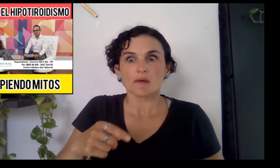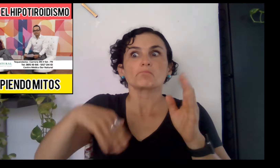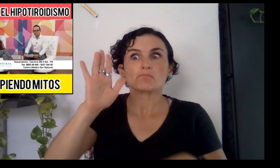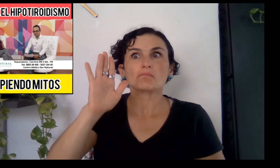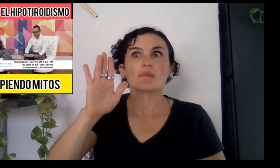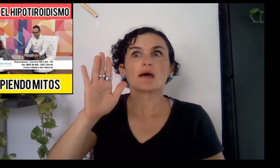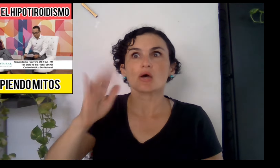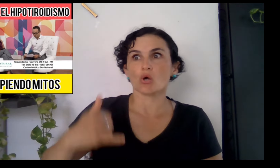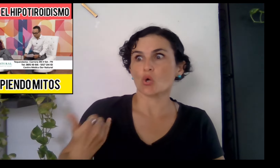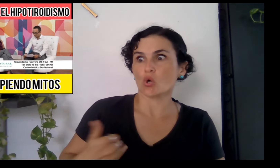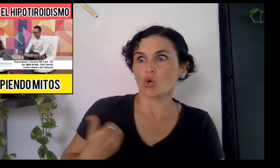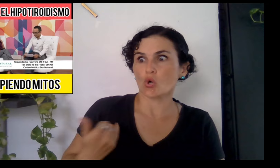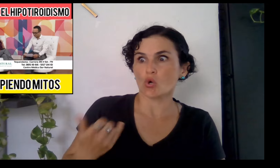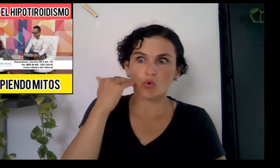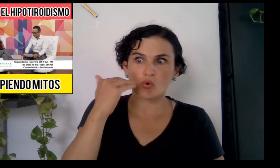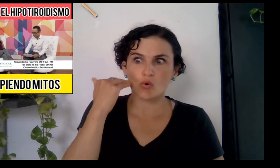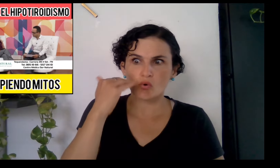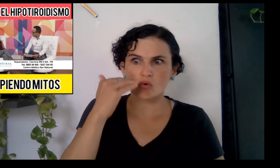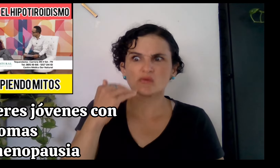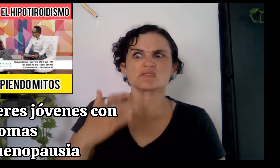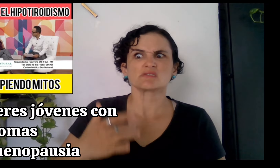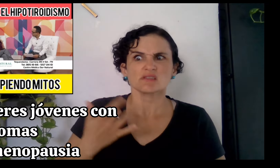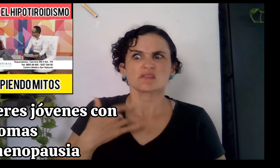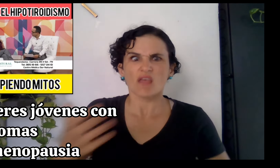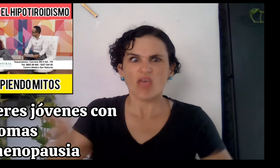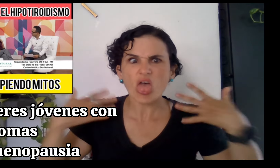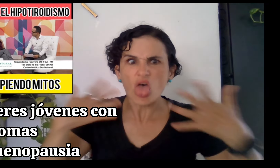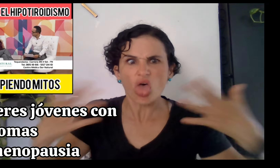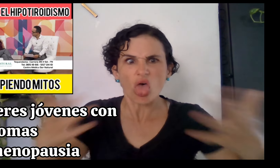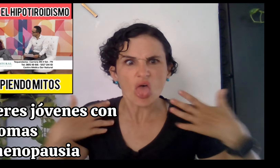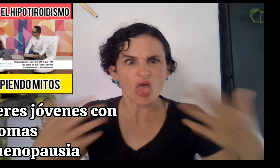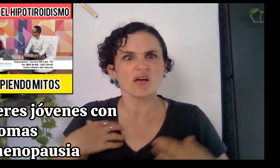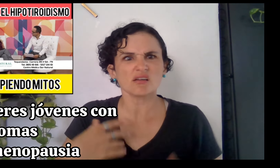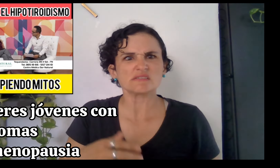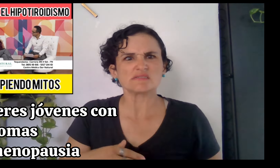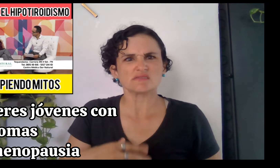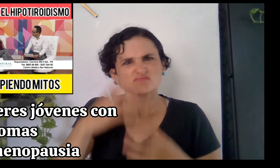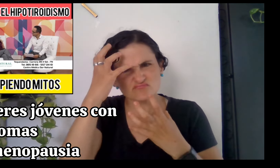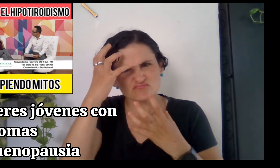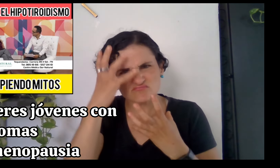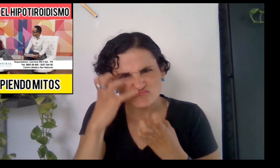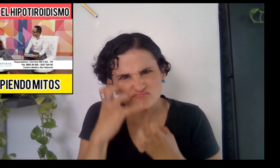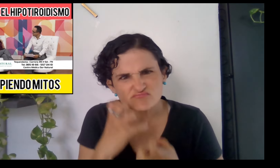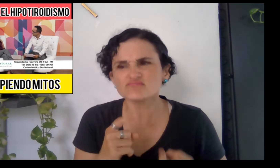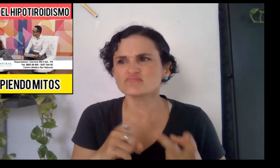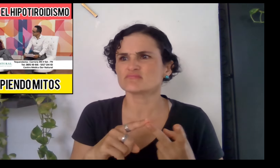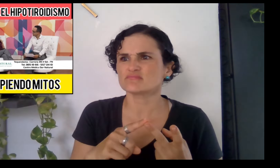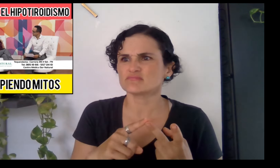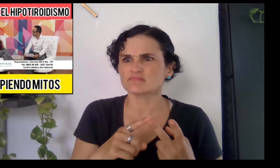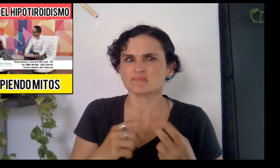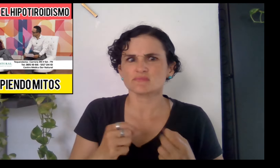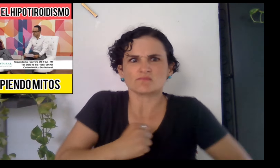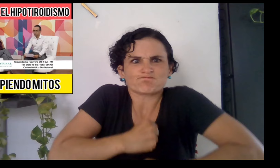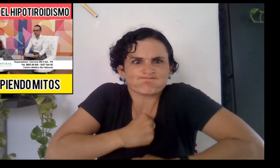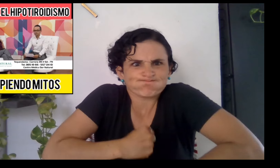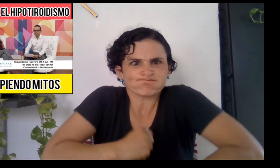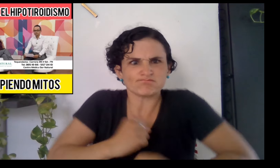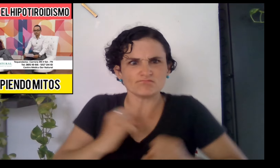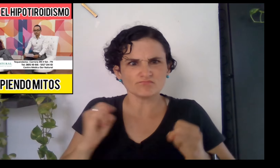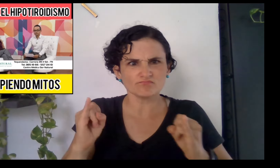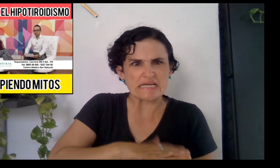de menopausia, aunque no estén todavía en edad de hacer menopausia, y hacer dificultad para perder peso, desórdenes durante la